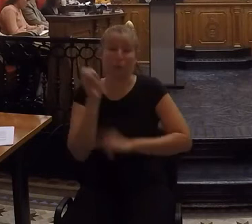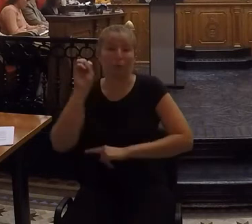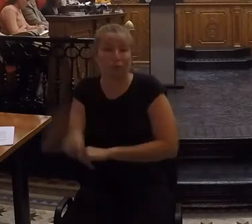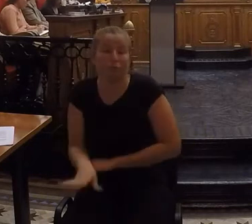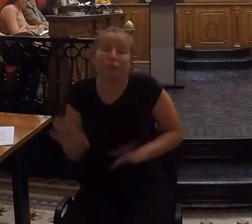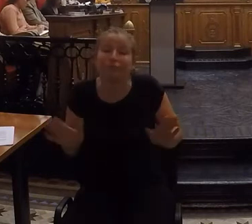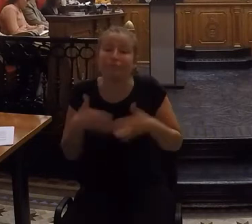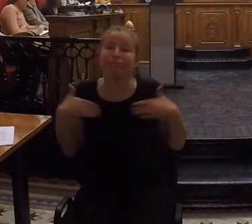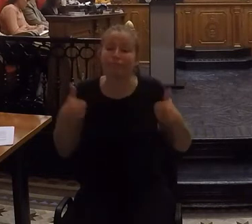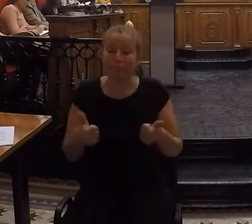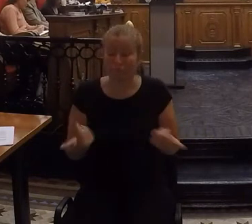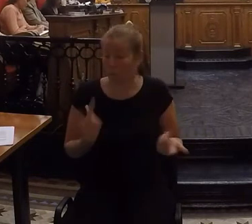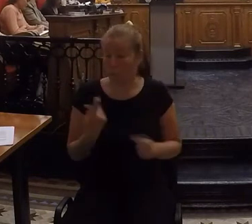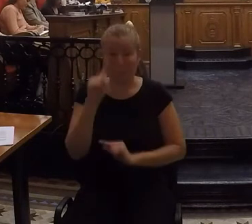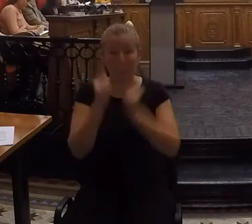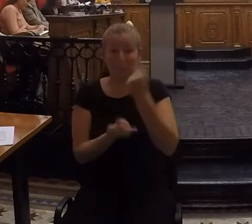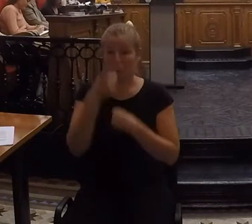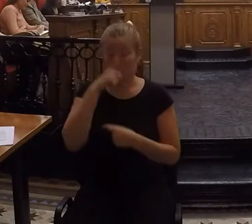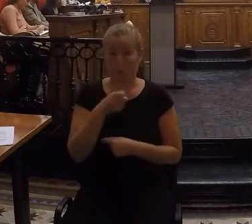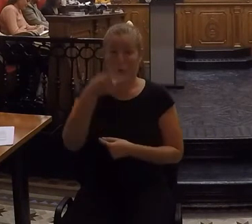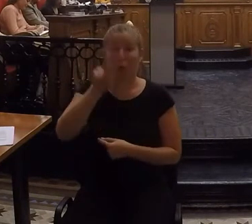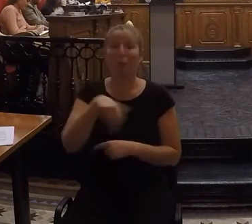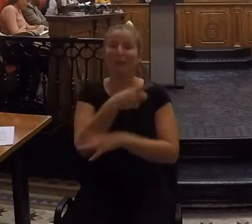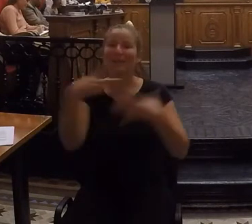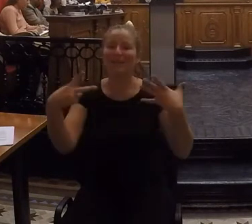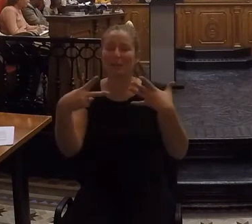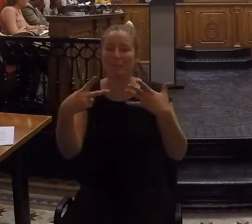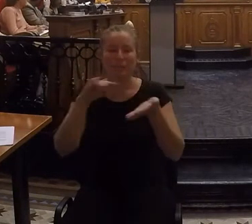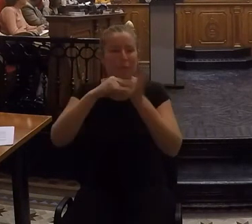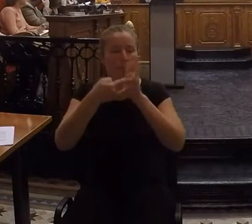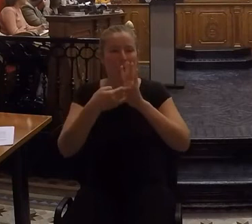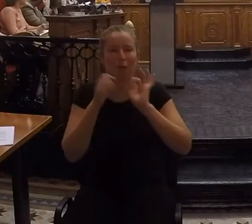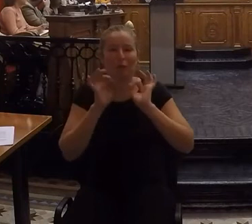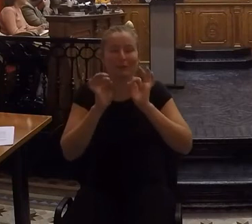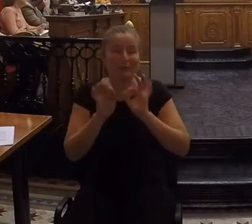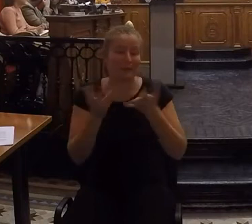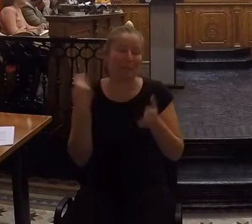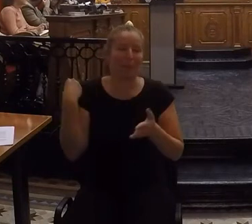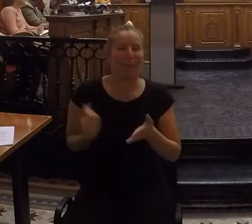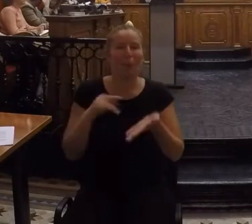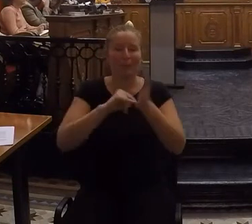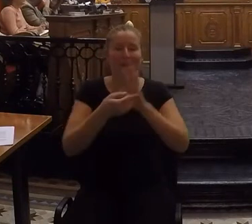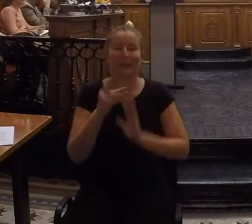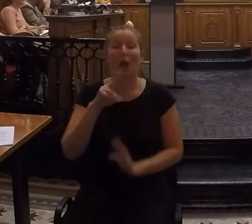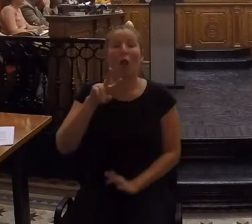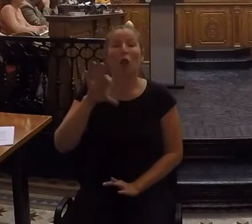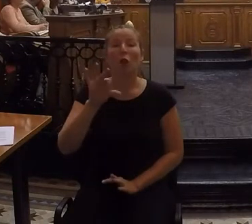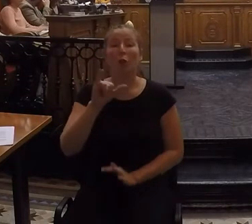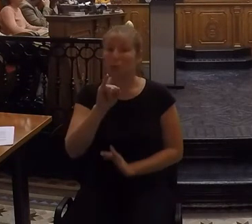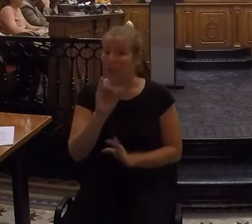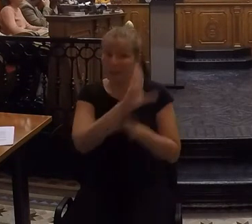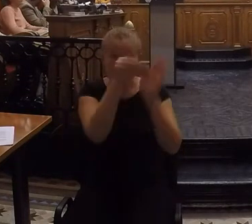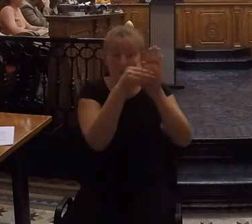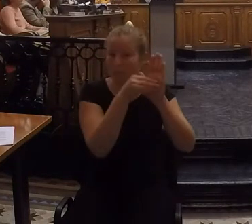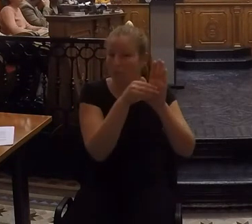En los presupuestos 2017 no se han contemplado proyectos descritos en la estrategia DUSI. Cuando hicieron los presupuestos, ustedes estaban